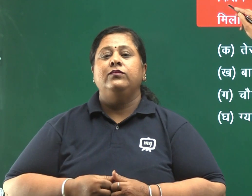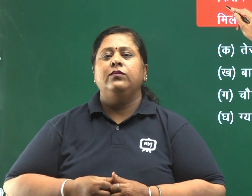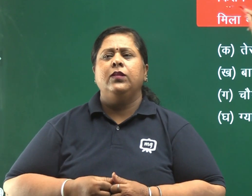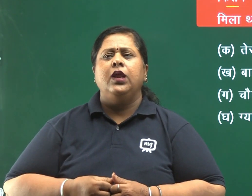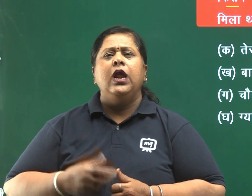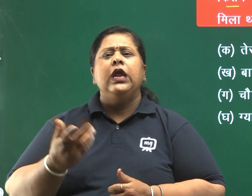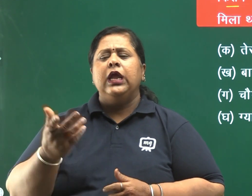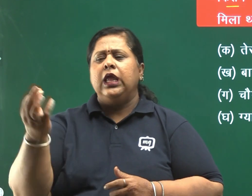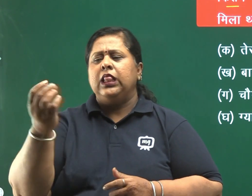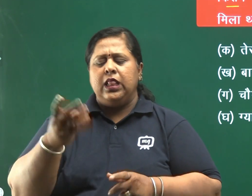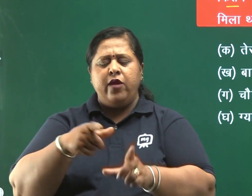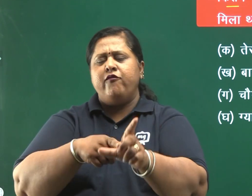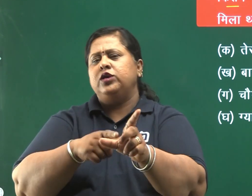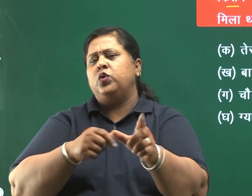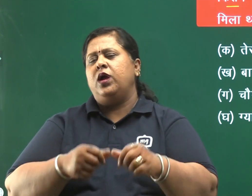कितने वर्षों का